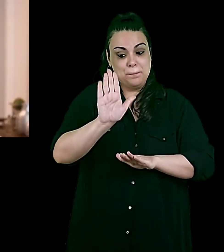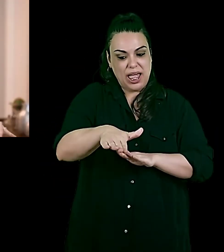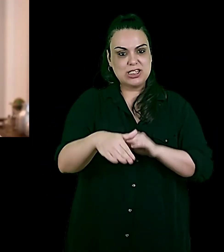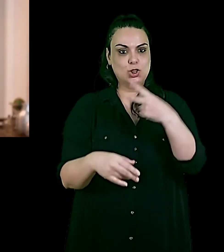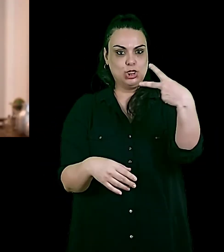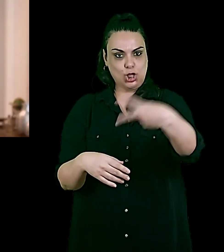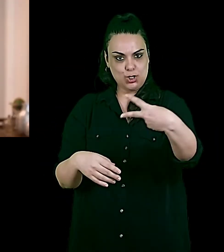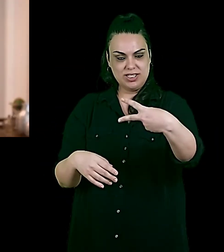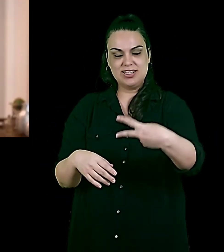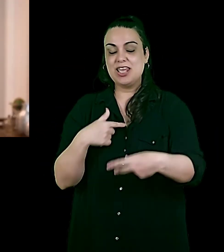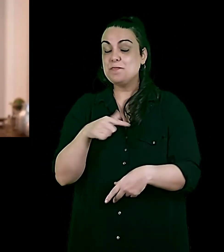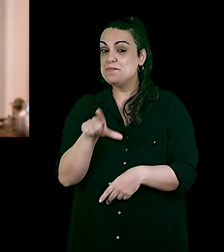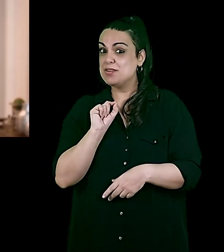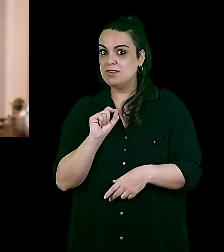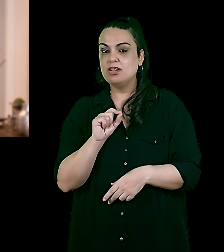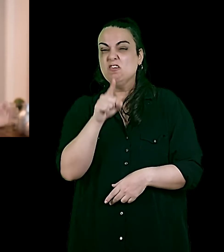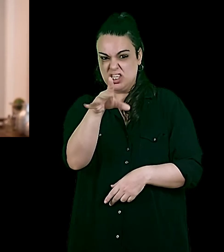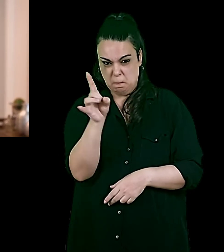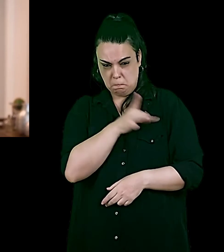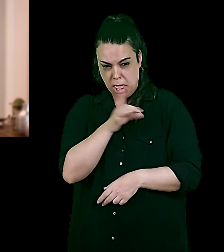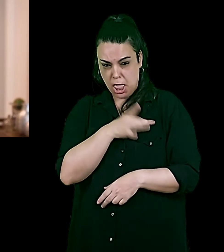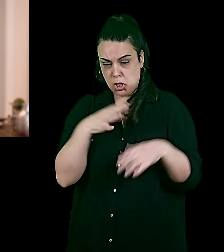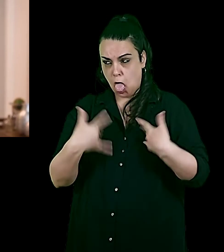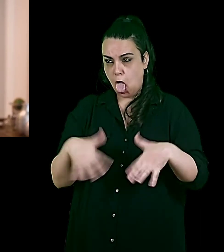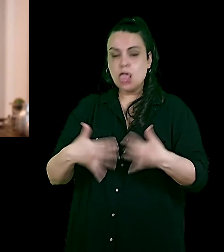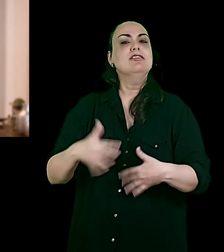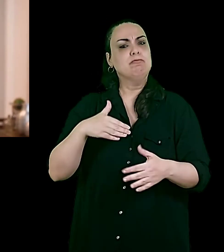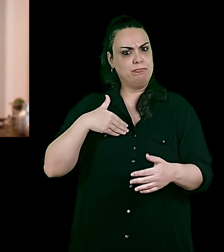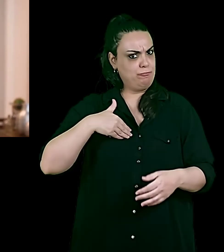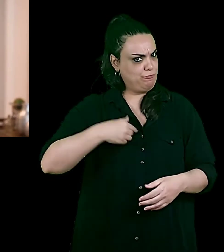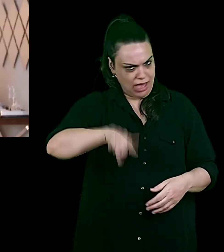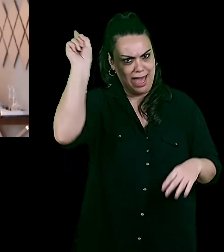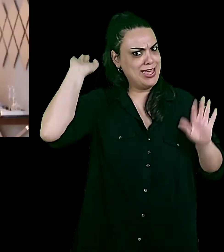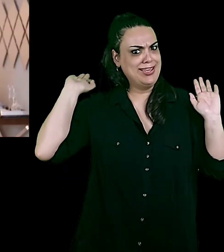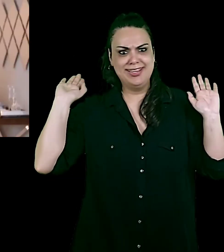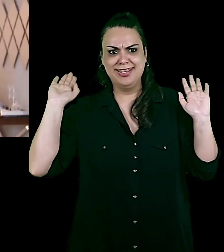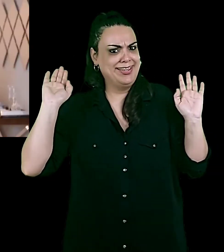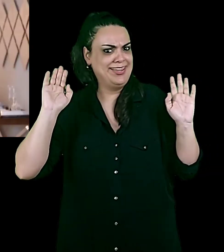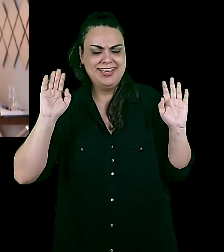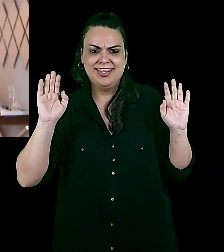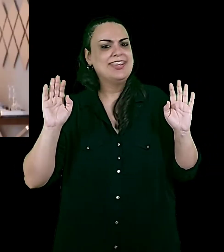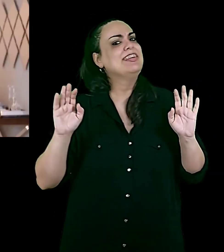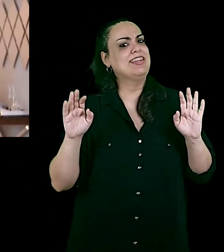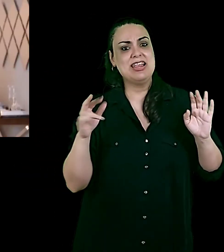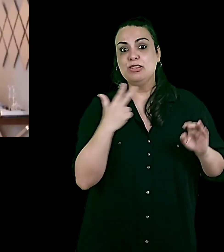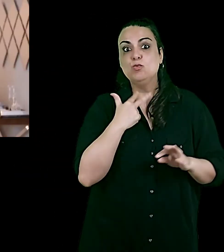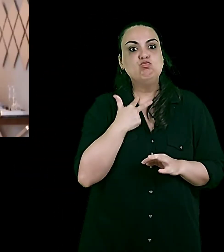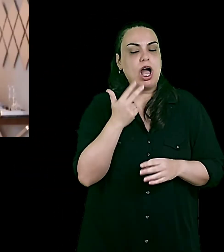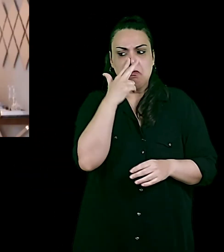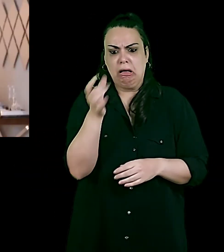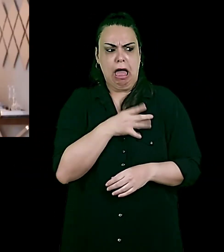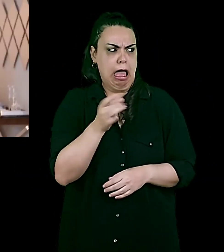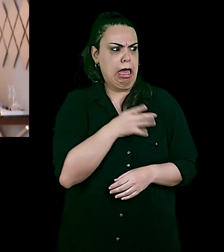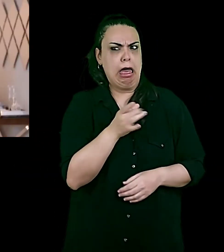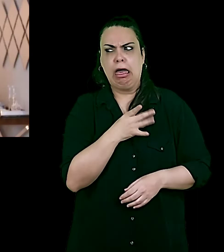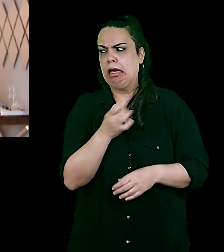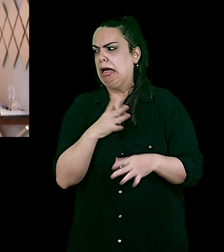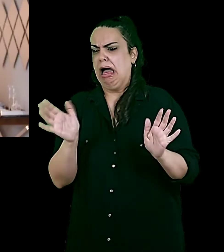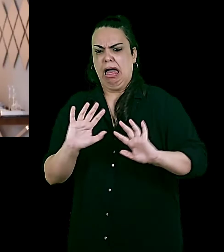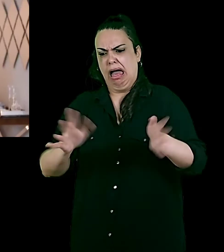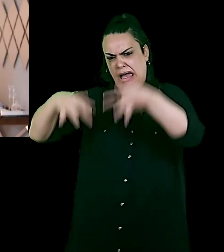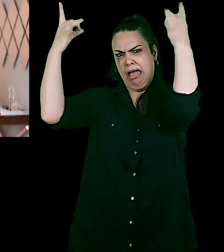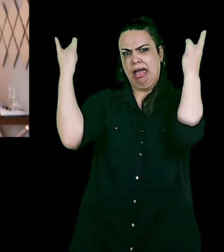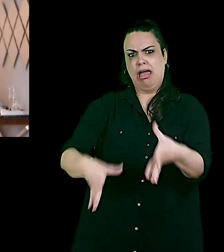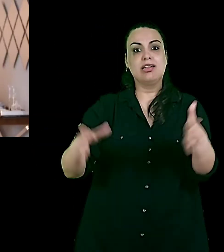um dos meus preferidos. Vai com medo mesmo. Essa é uma realidade que não pode ser